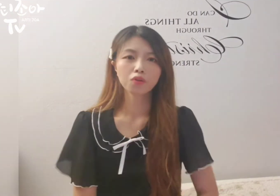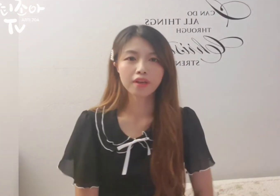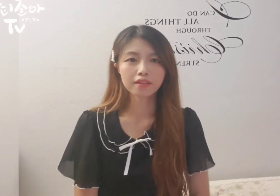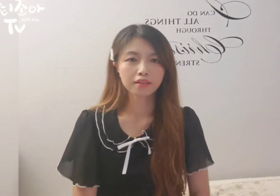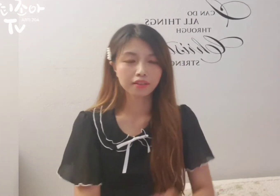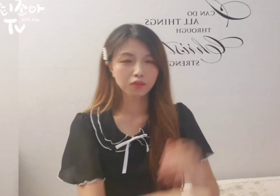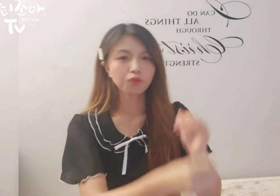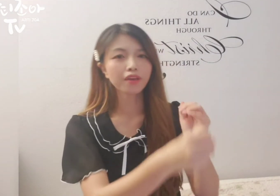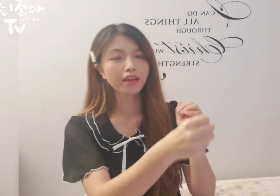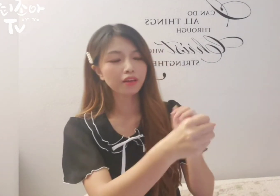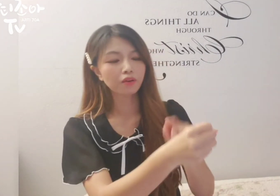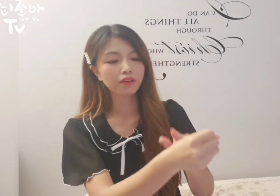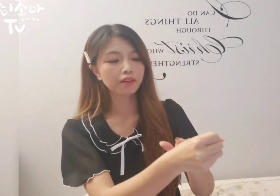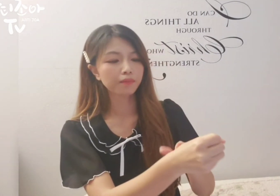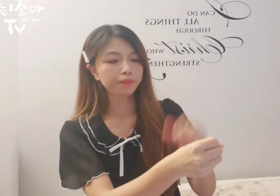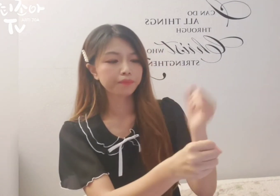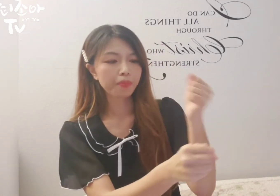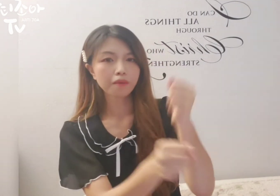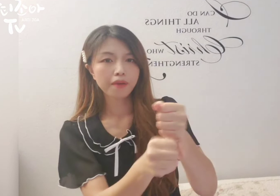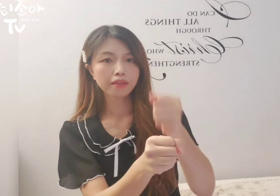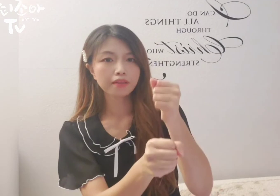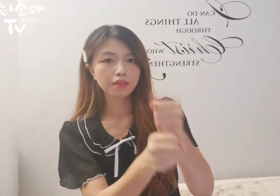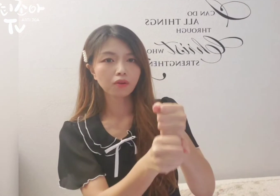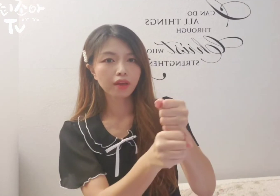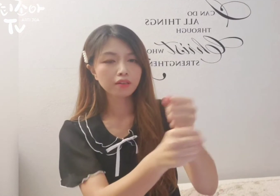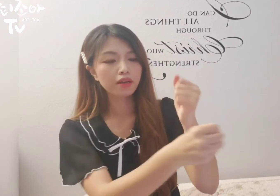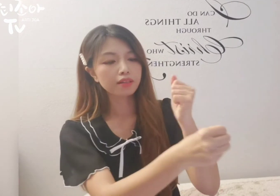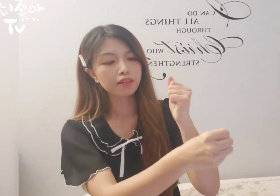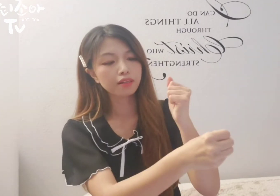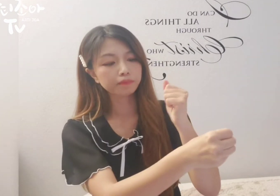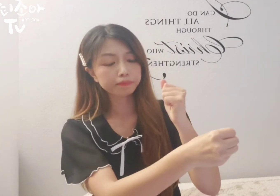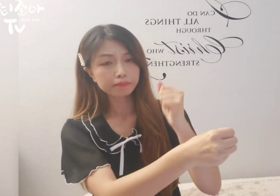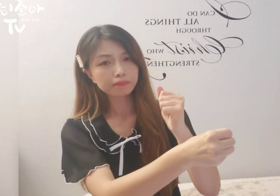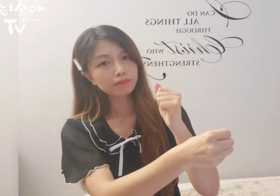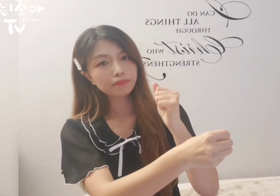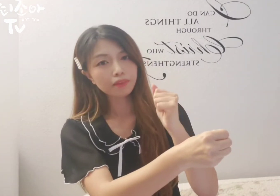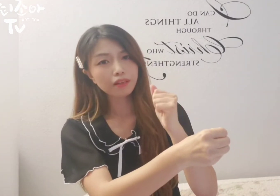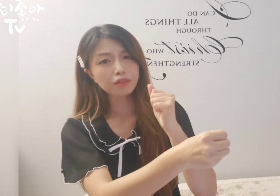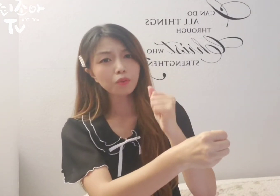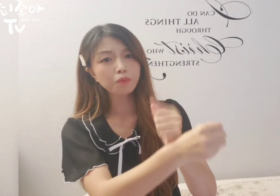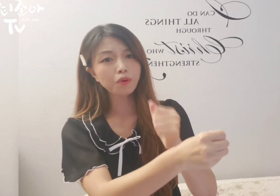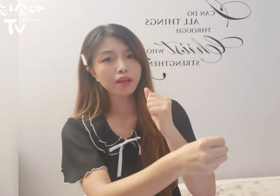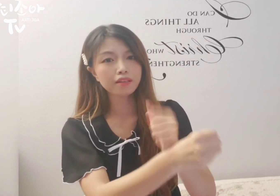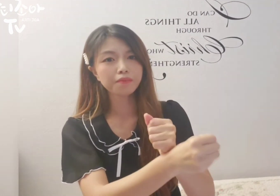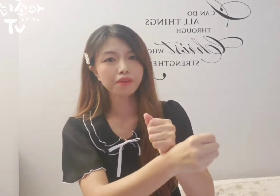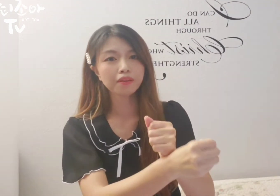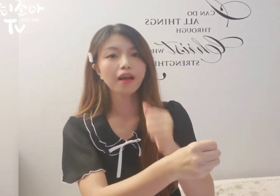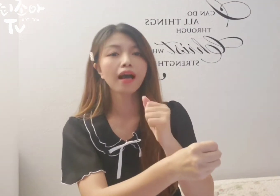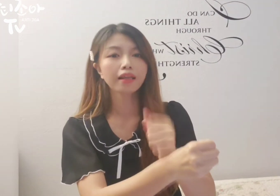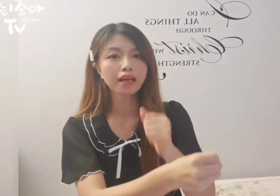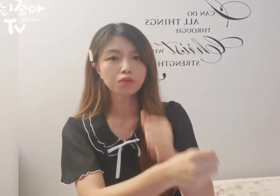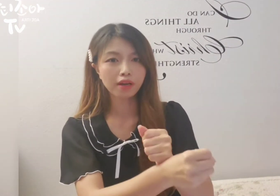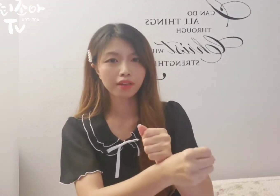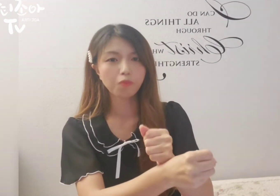여기서 주의해야 될 거는 반드시 이렇게 하셔야지 이렇게 손목에다 하시면 하다 소아가 돼요